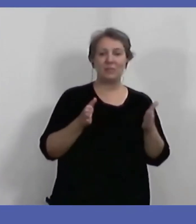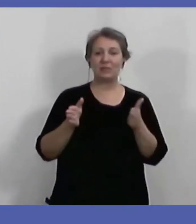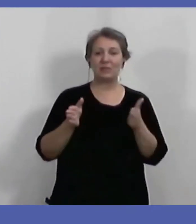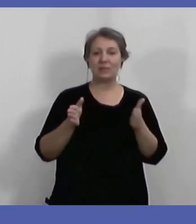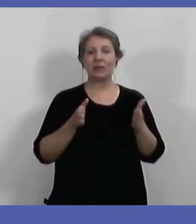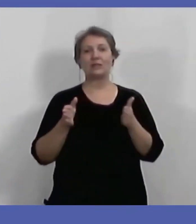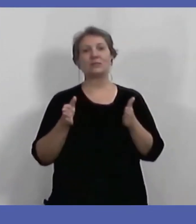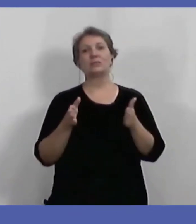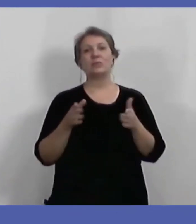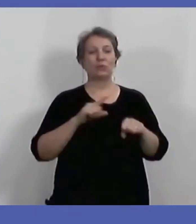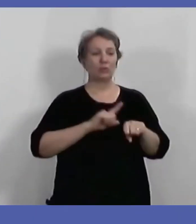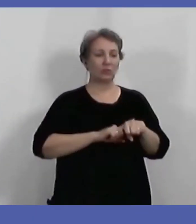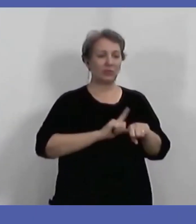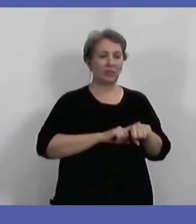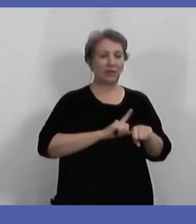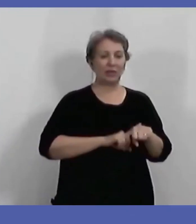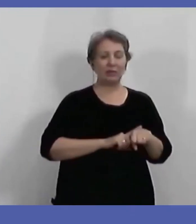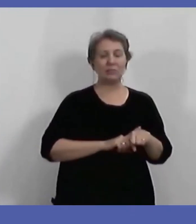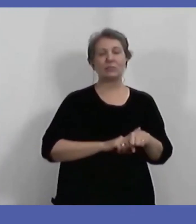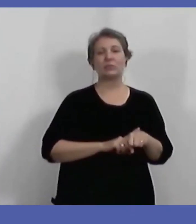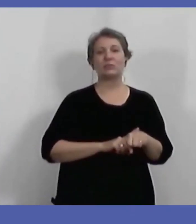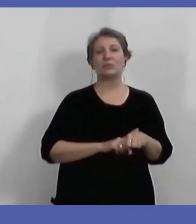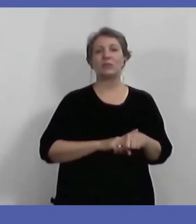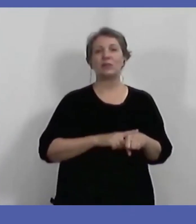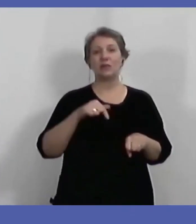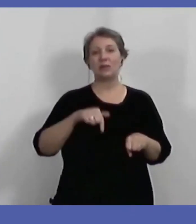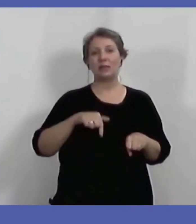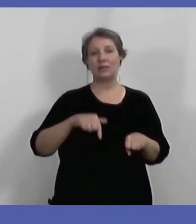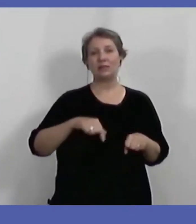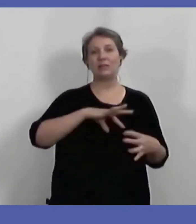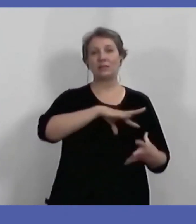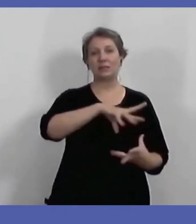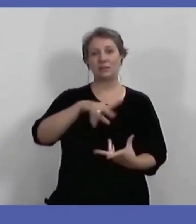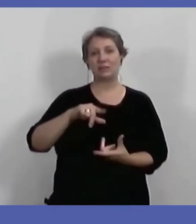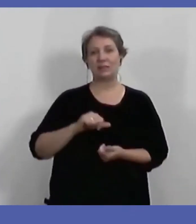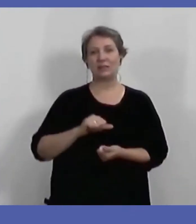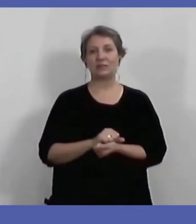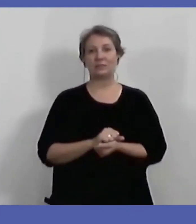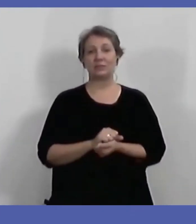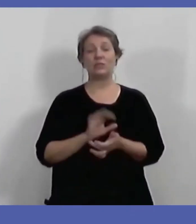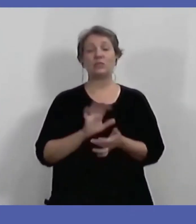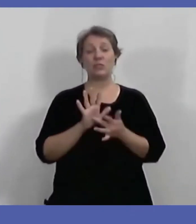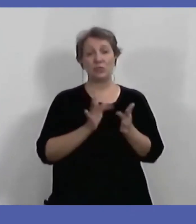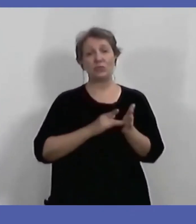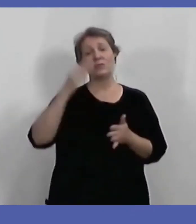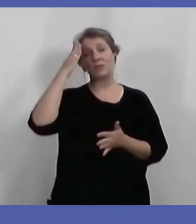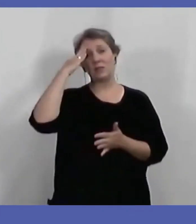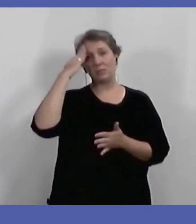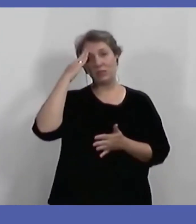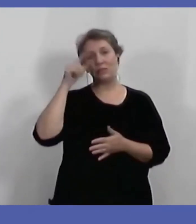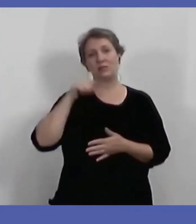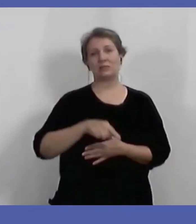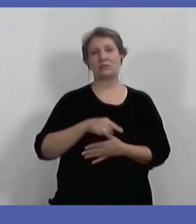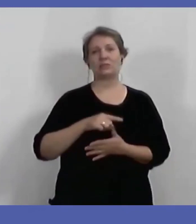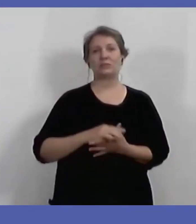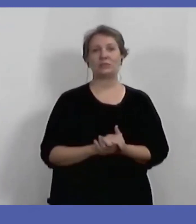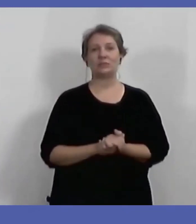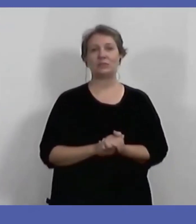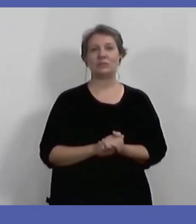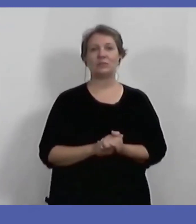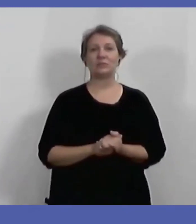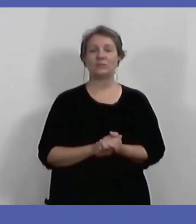Senhor sabia disso, ele estava consciente disso. Ele então aqui ele gostaria que